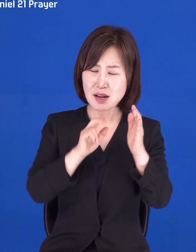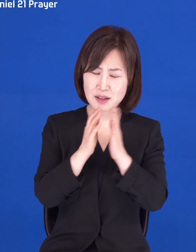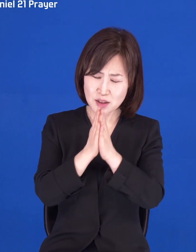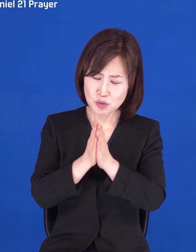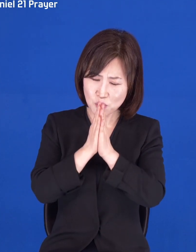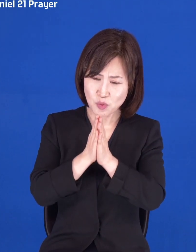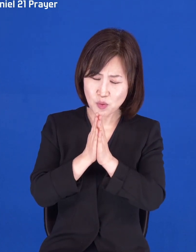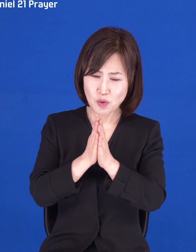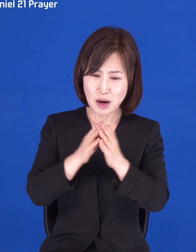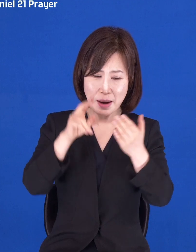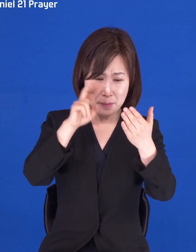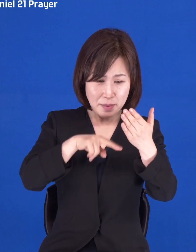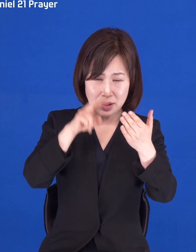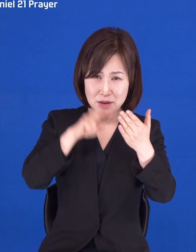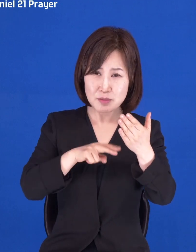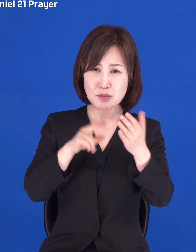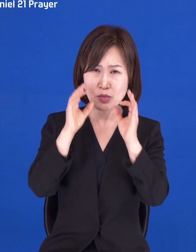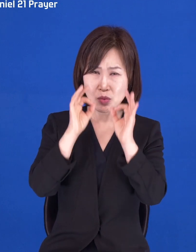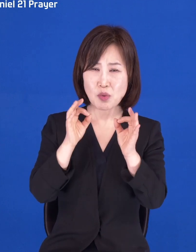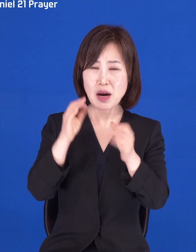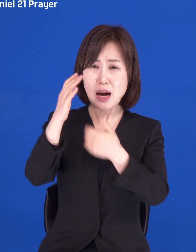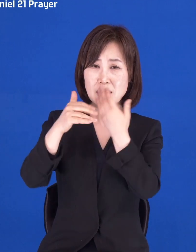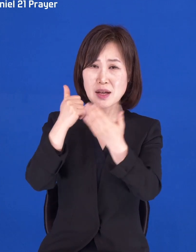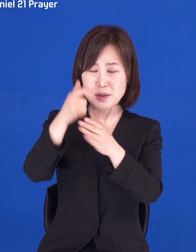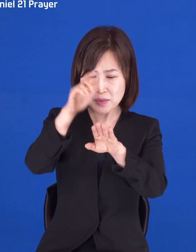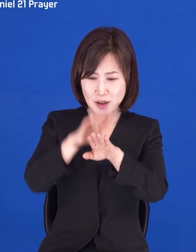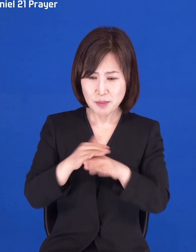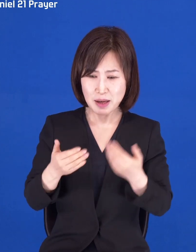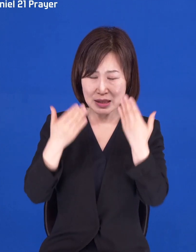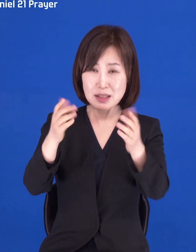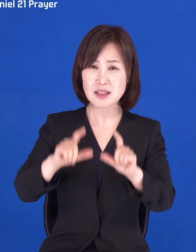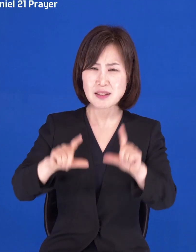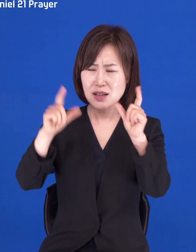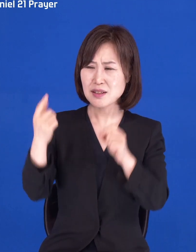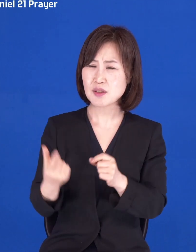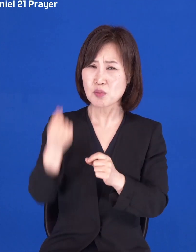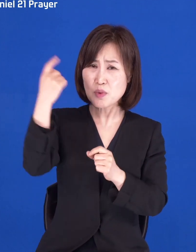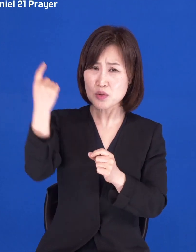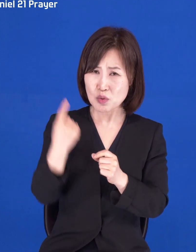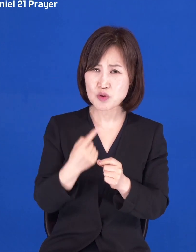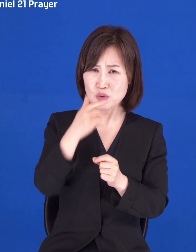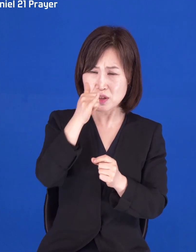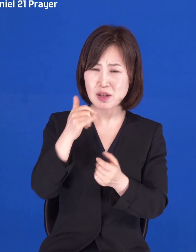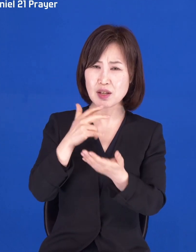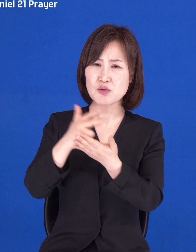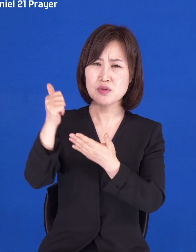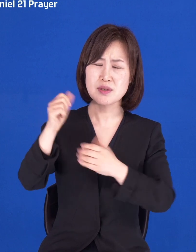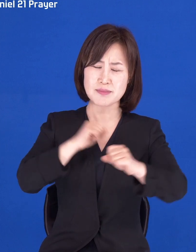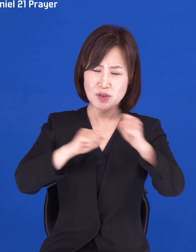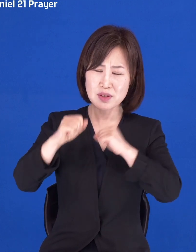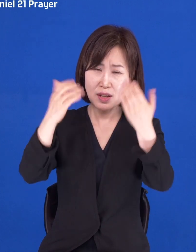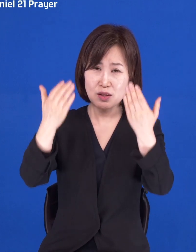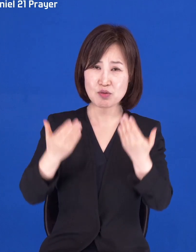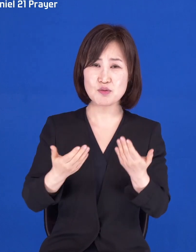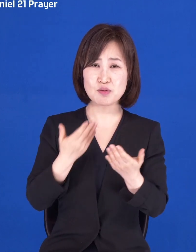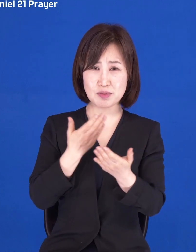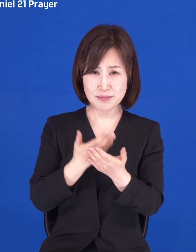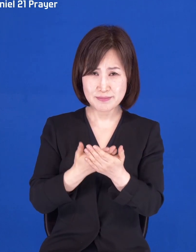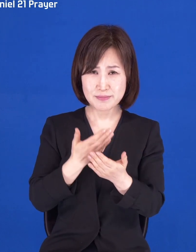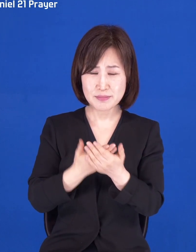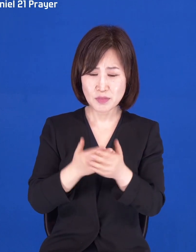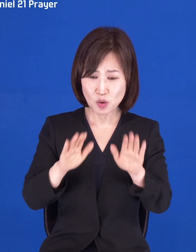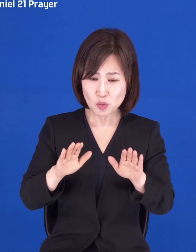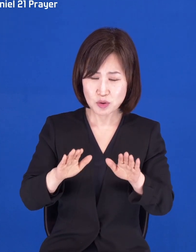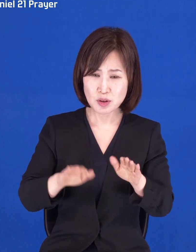말씀 보며 하나님을 예배하는 날이 속히 올 수 있도록 주여 역사하여 주시옵소서. 오늘